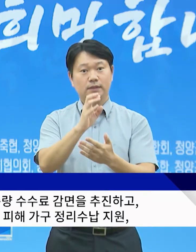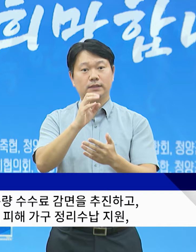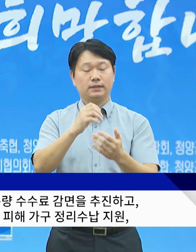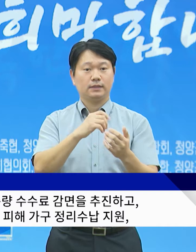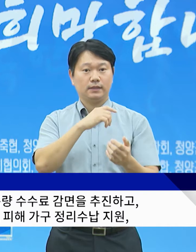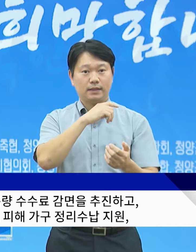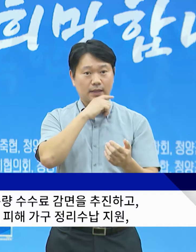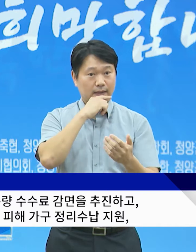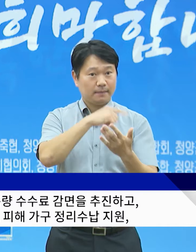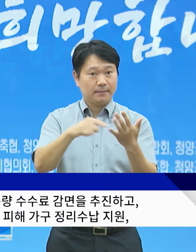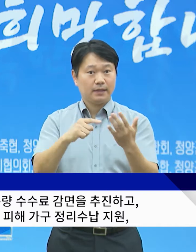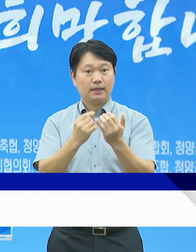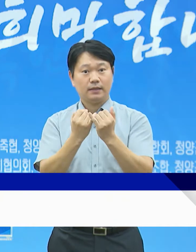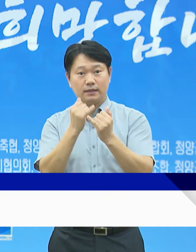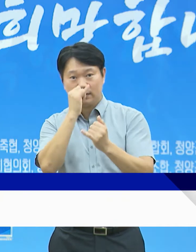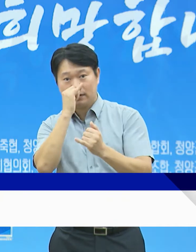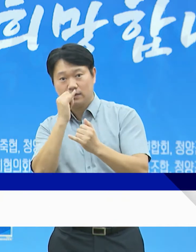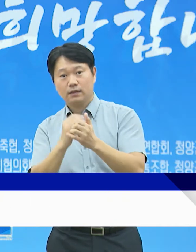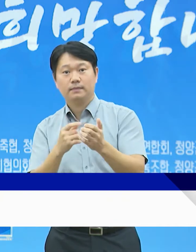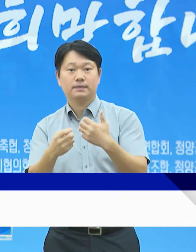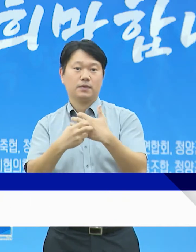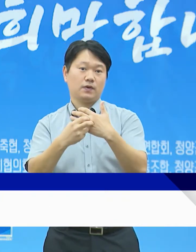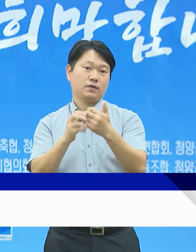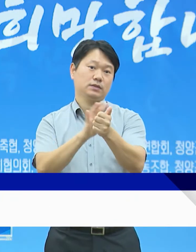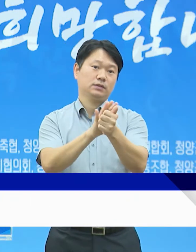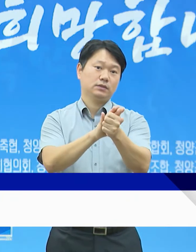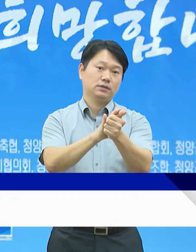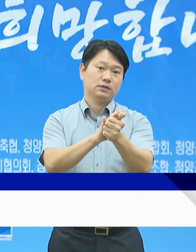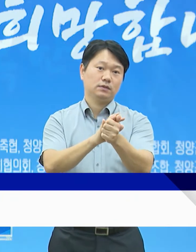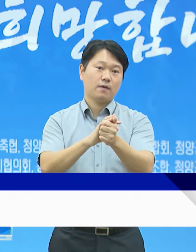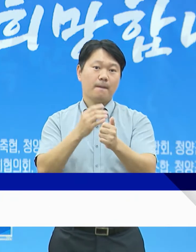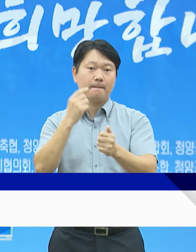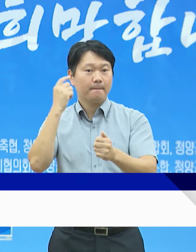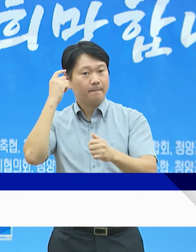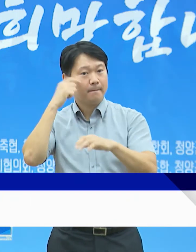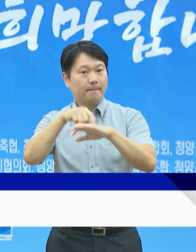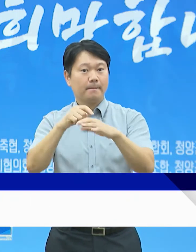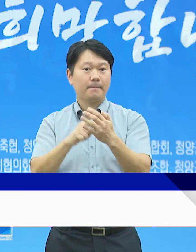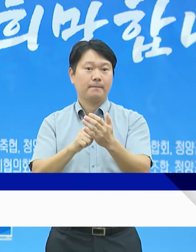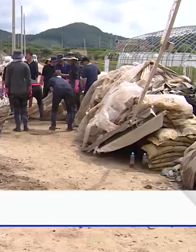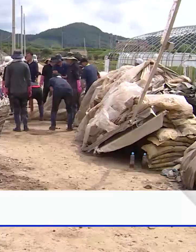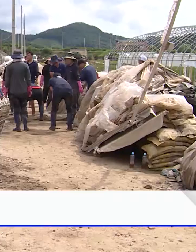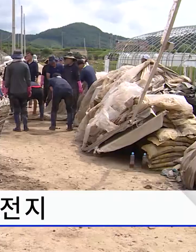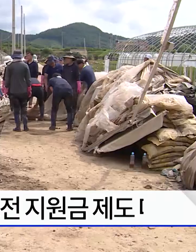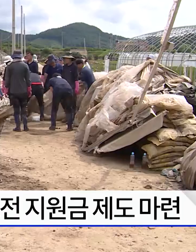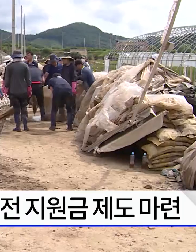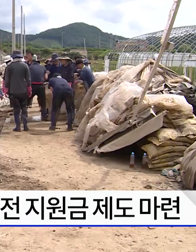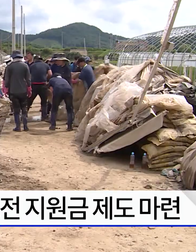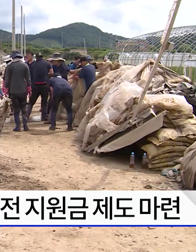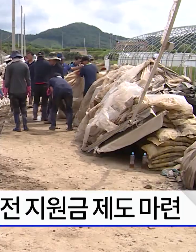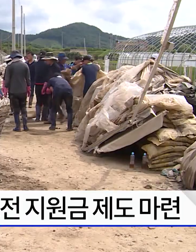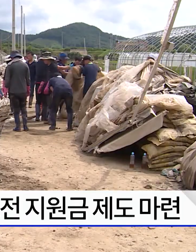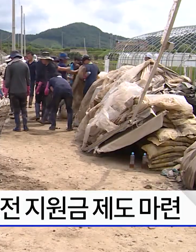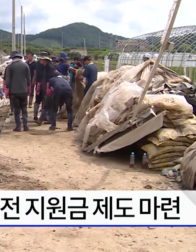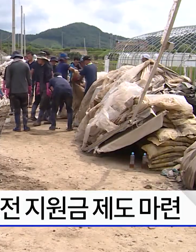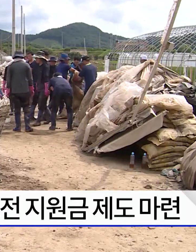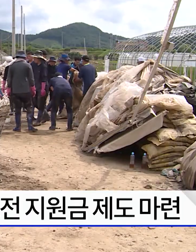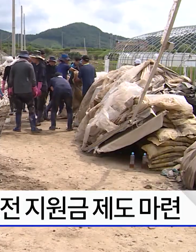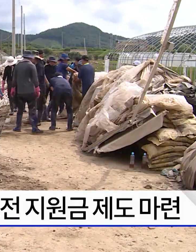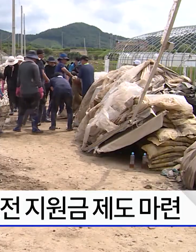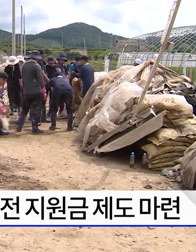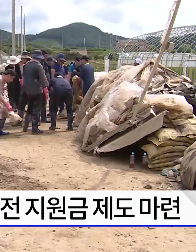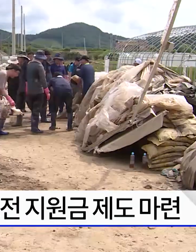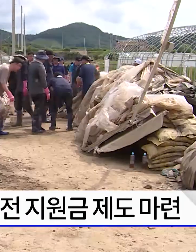피해가구 정리수납지원, 피해적 특별 방역에 나서고 있습니다. 이 밖에 청양군은 피해